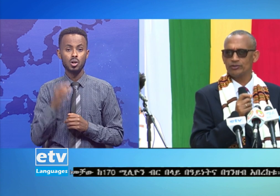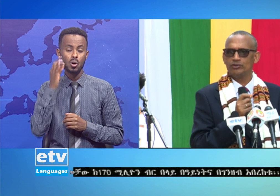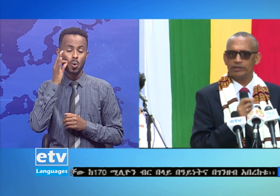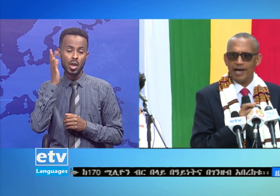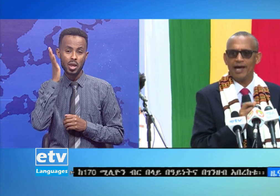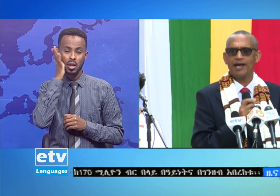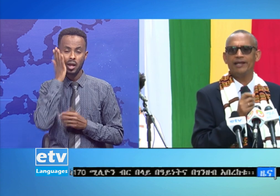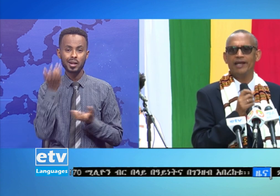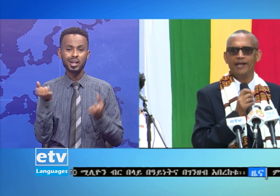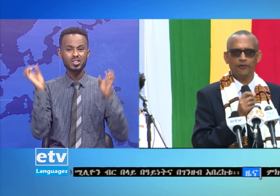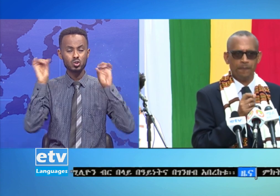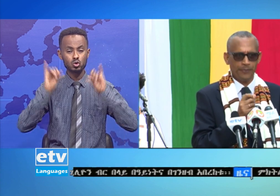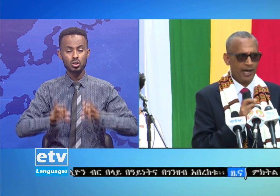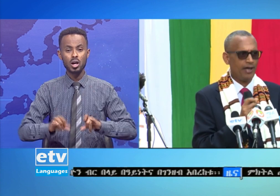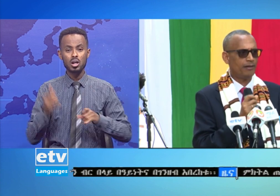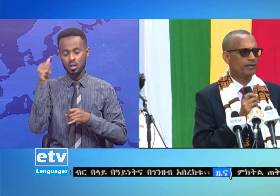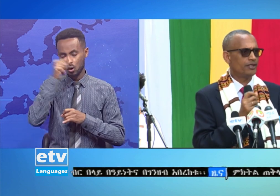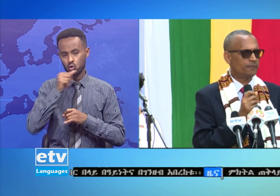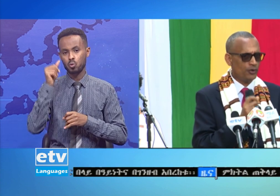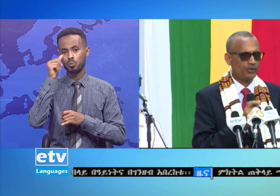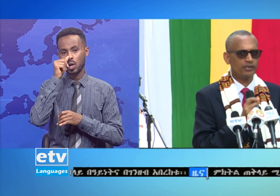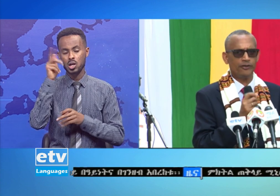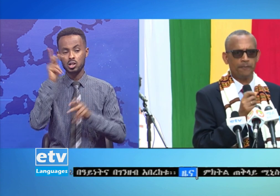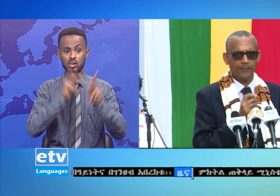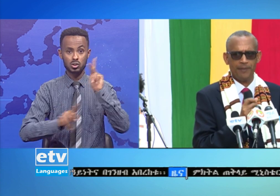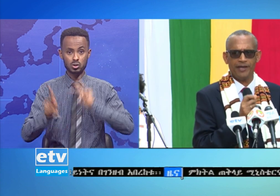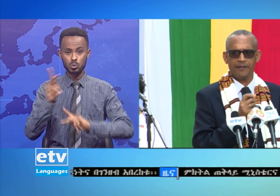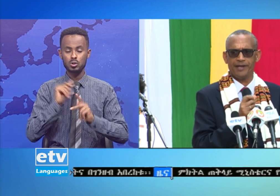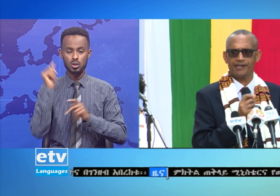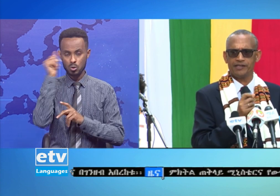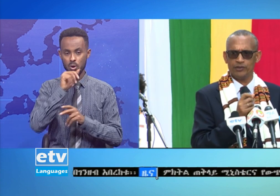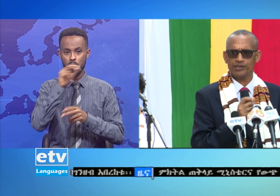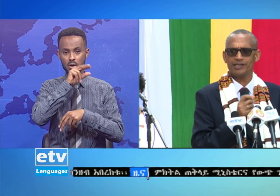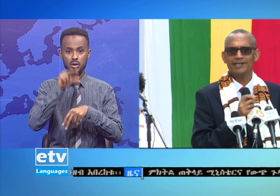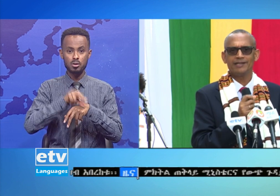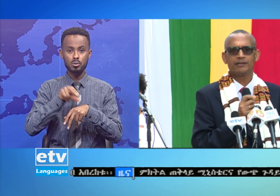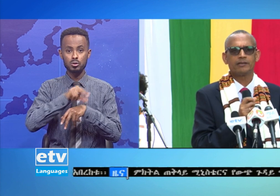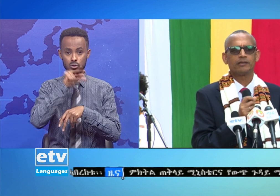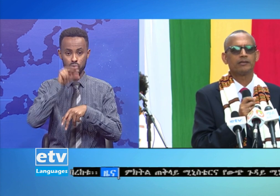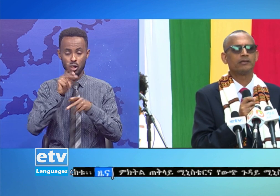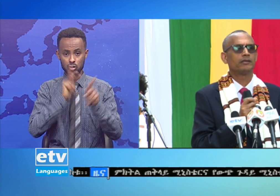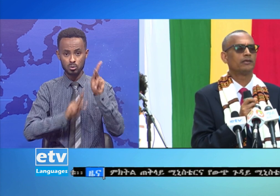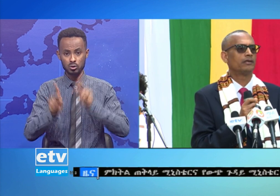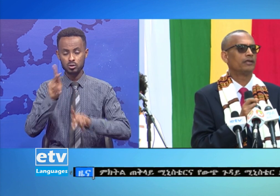ወያኔ ጁንታ ለኢትዮጵያ ህዝቦች ለኢትዮጵያ ብሔር ብሔረሰቦች